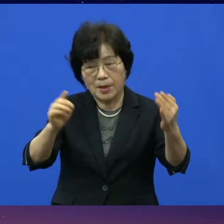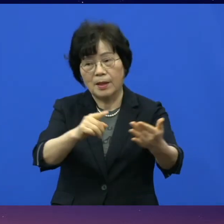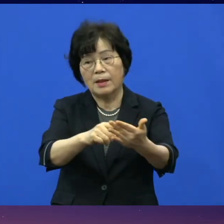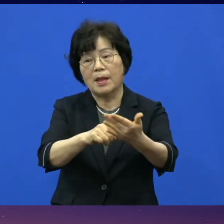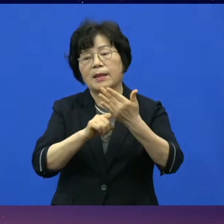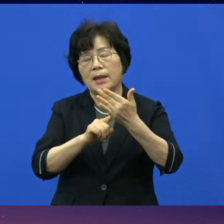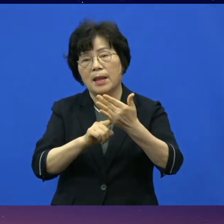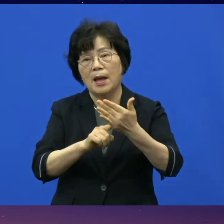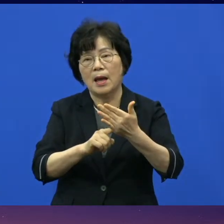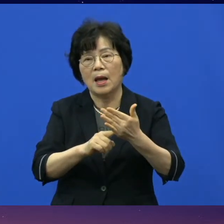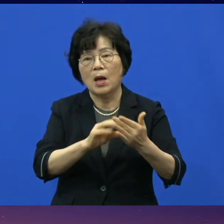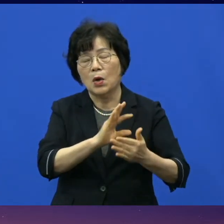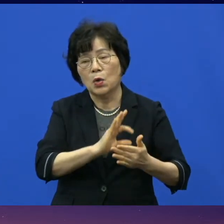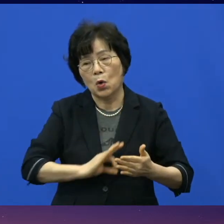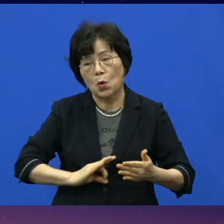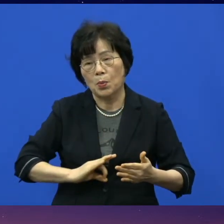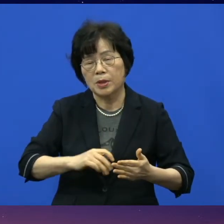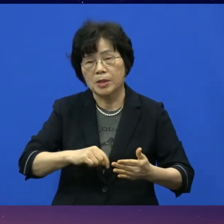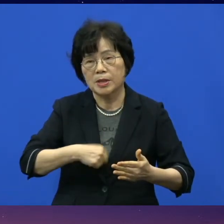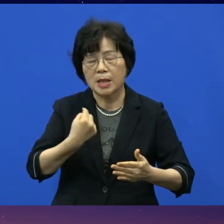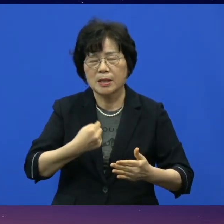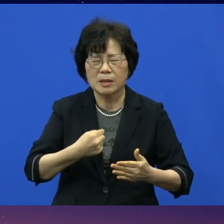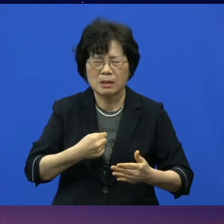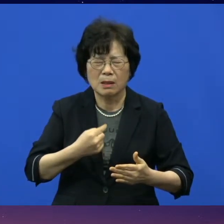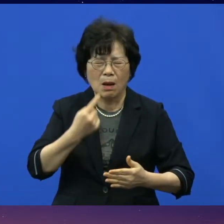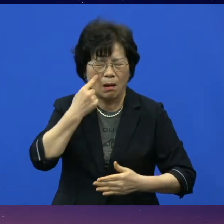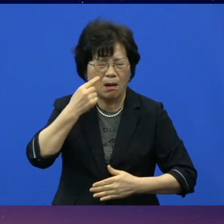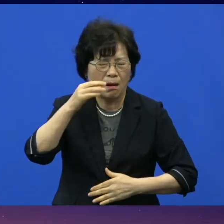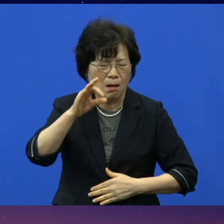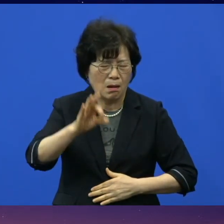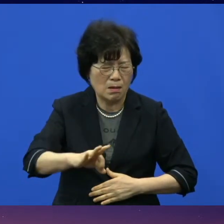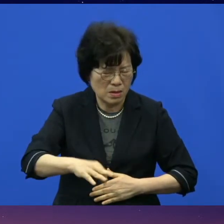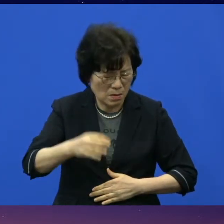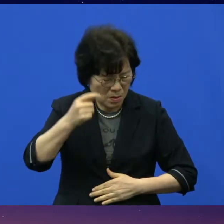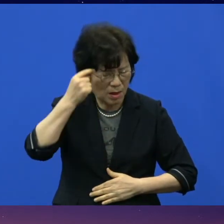뭐예요? 욥은 자신이 아무것도 아니라는 걸 깨달아요.